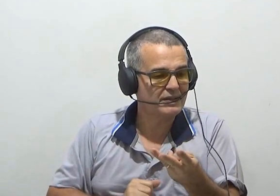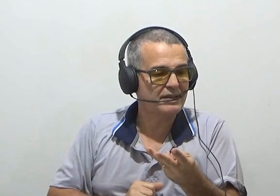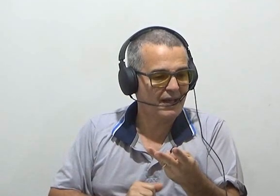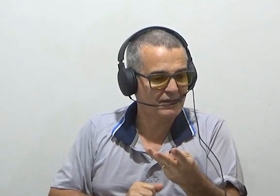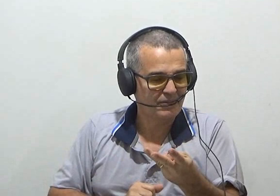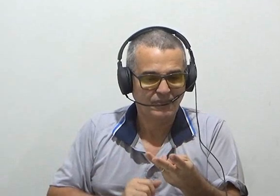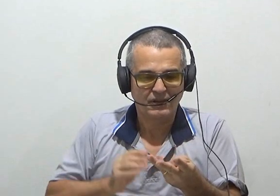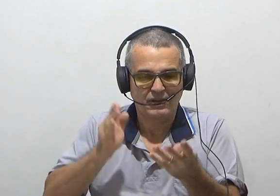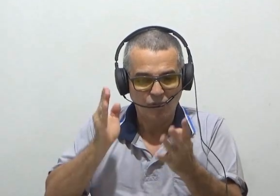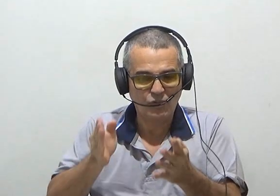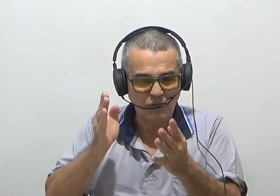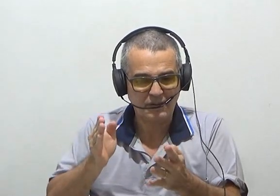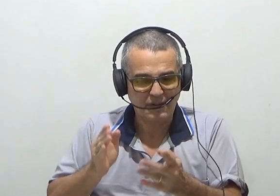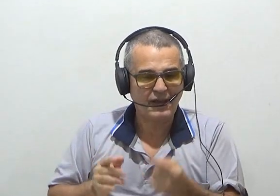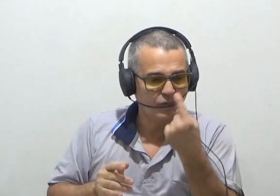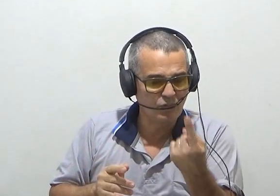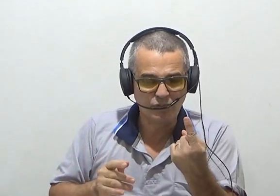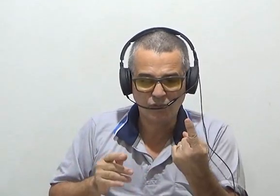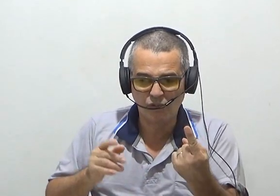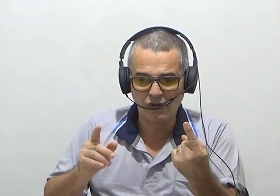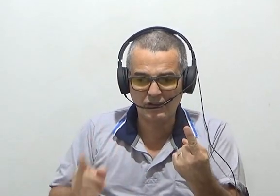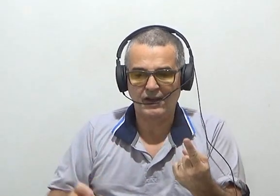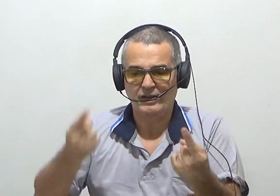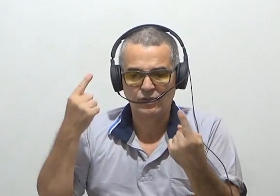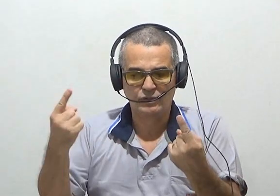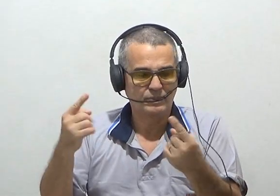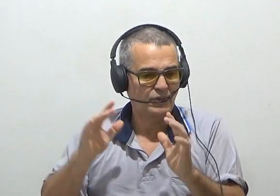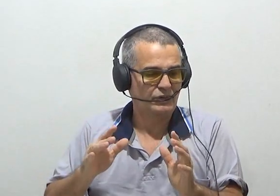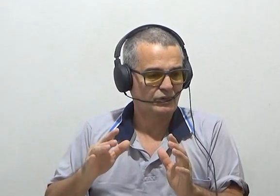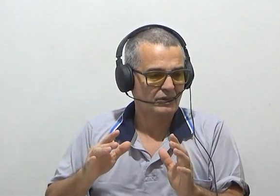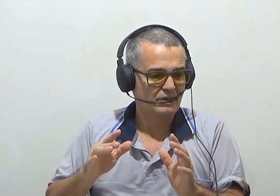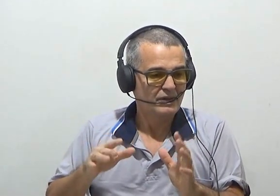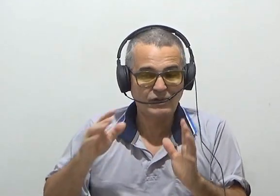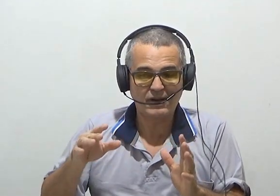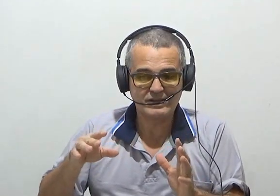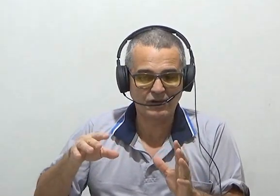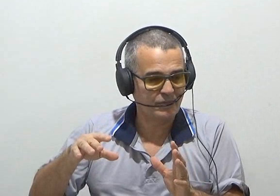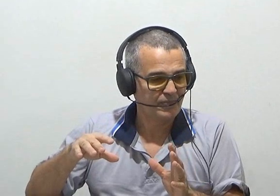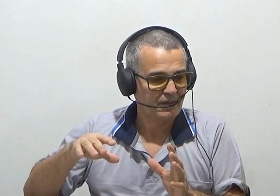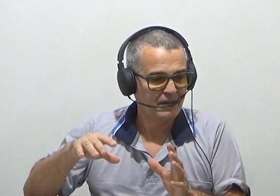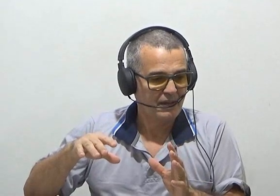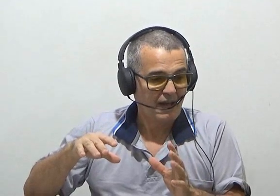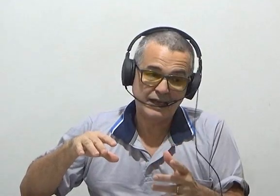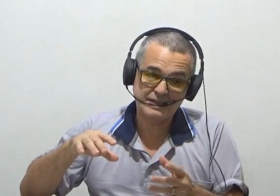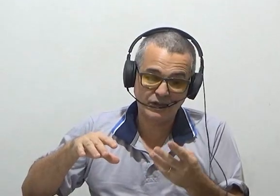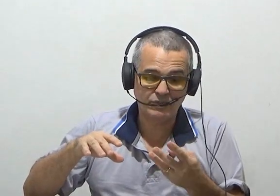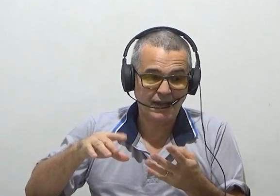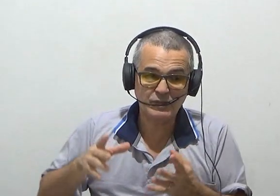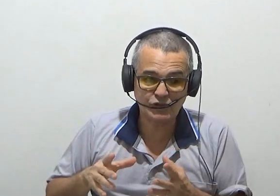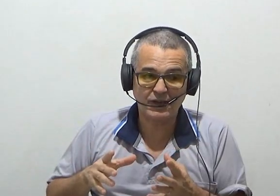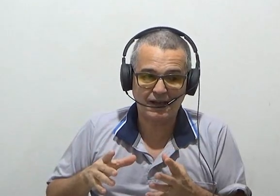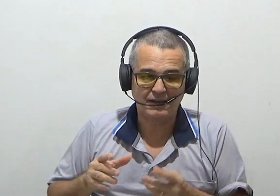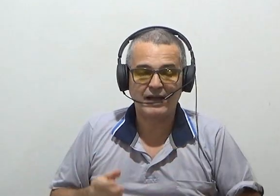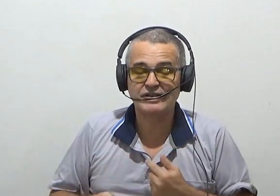Qual é a quantidade? Um é 1, o outro é 1, ponto. E qual é a ação? A ação